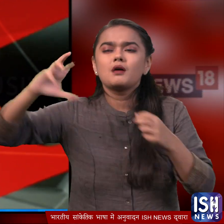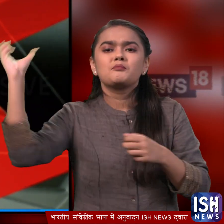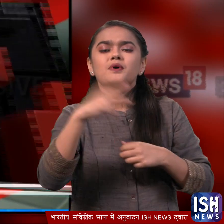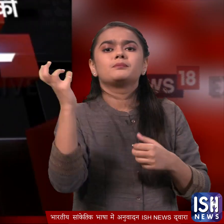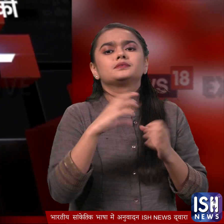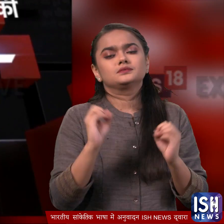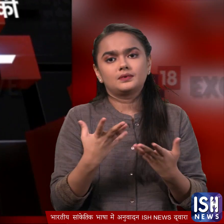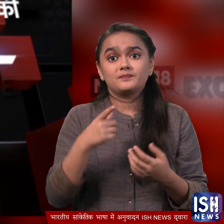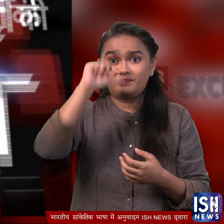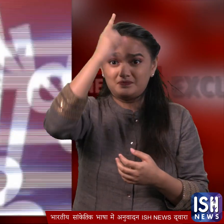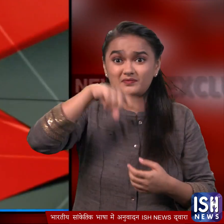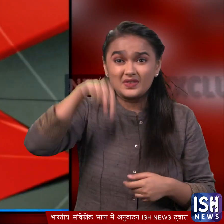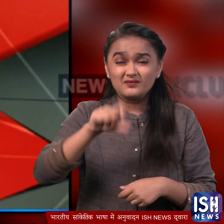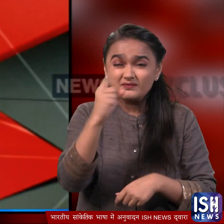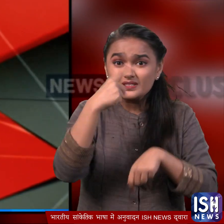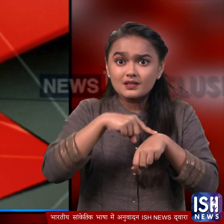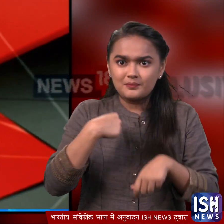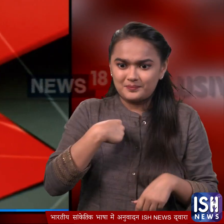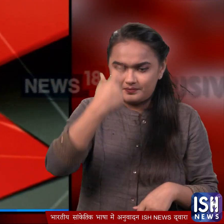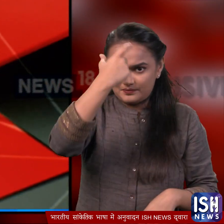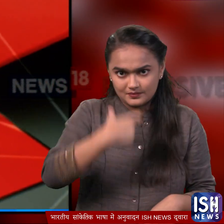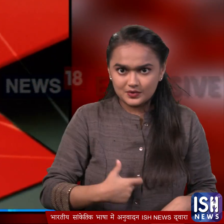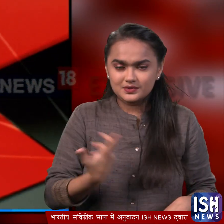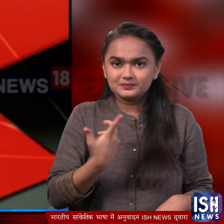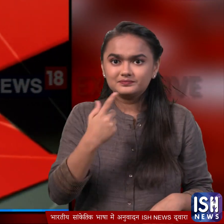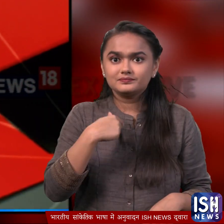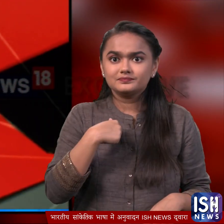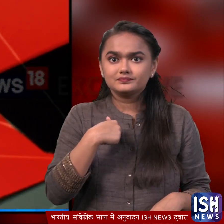पर ही हमला कर दिया। भारत में पहली बार किसी मरीज